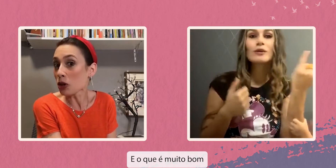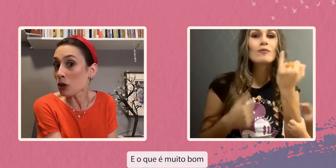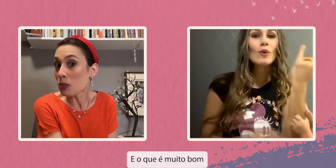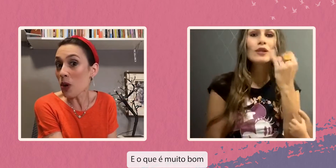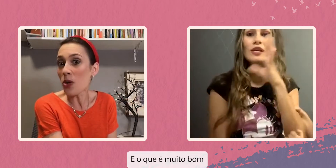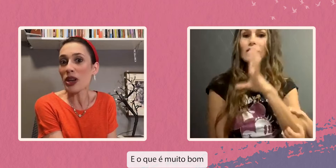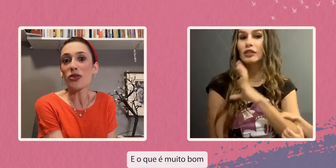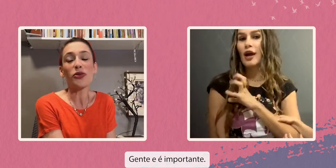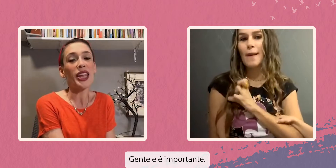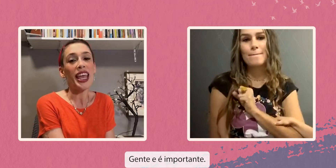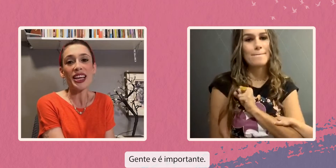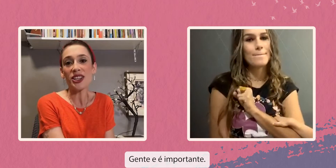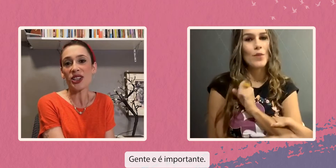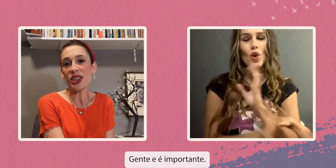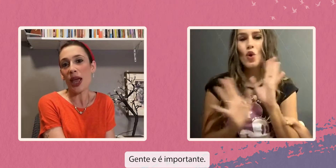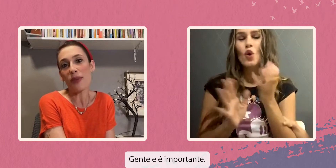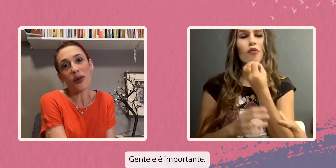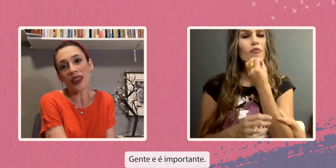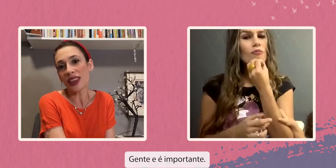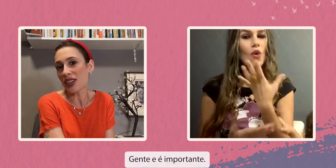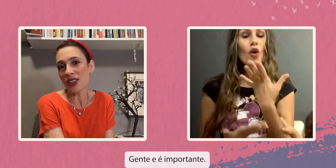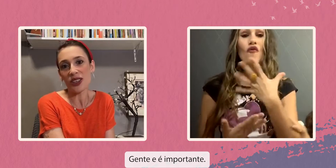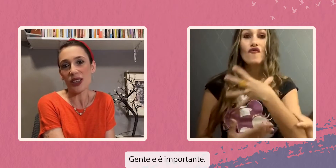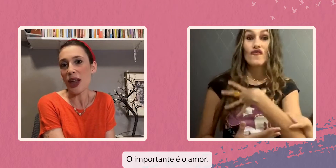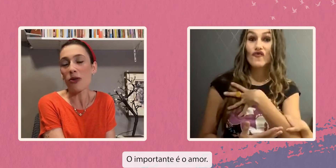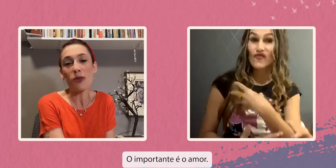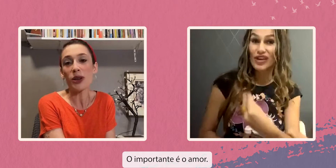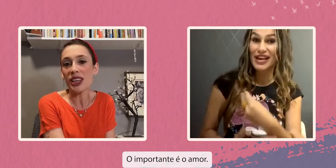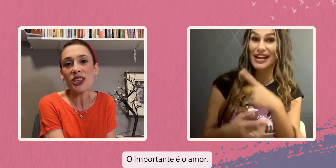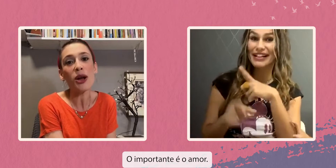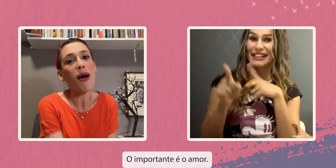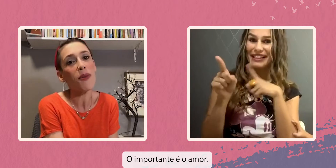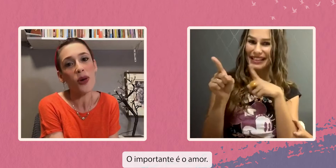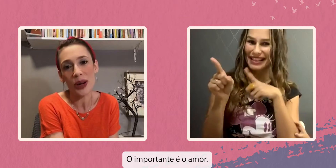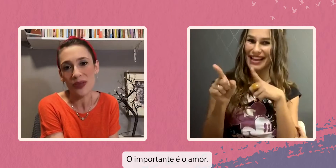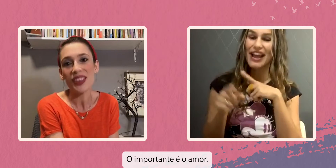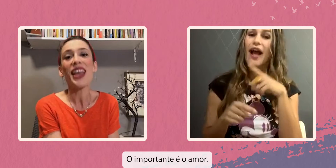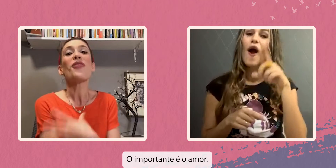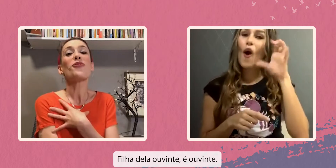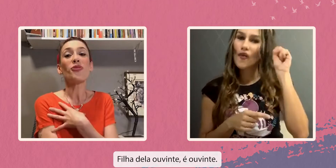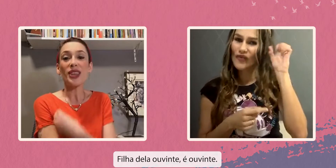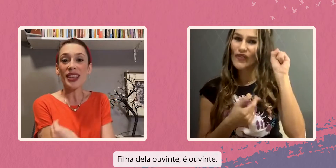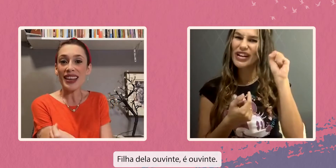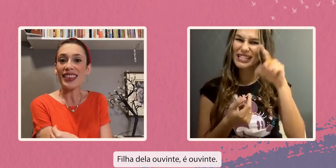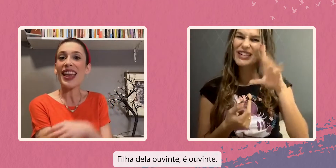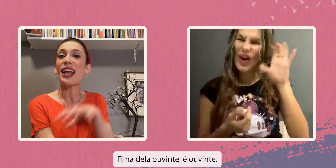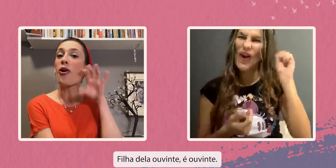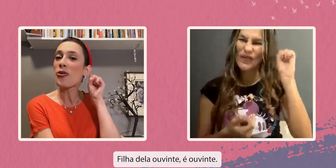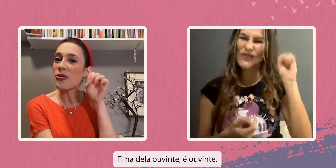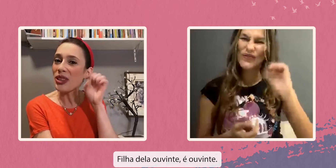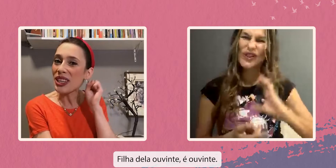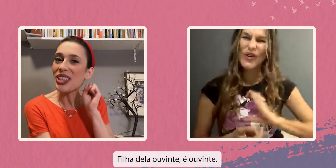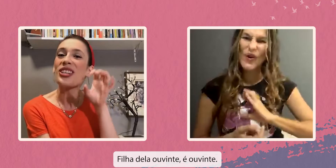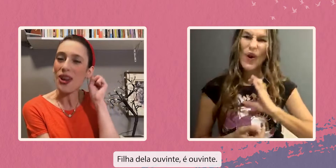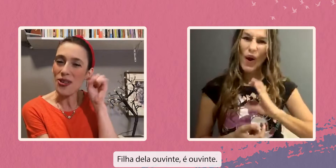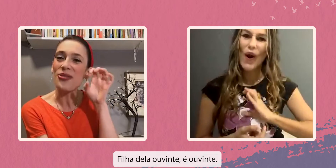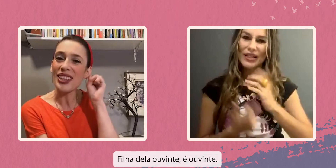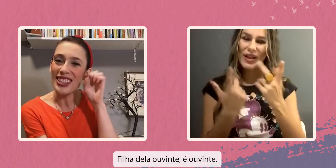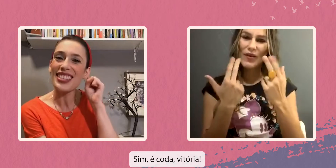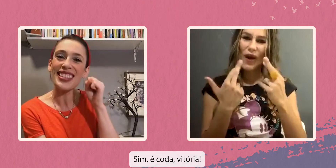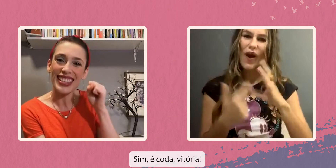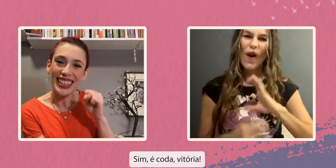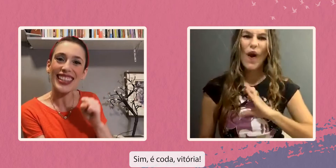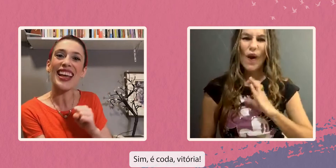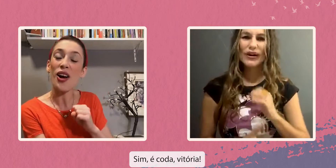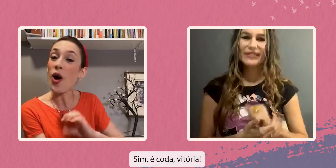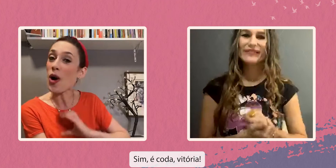que é muito bom, diferente e é importante, né? O importante é o amor. Filha dela, ouvinte, é